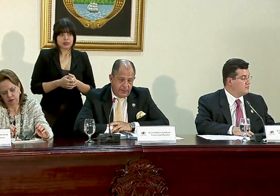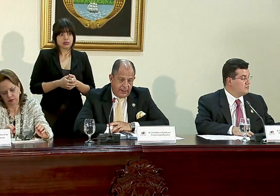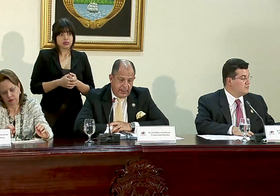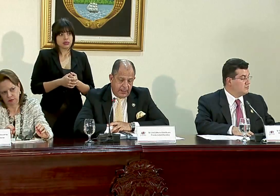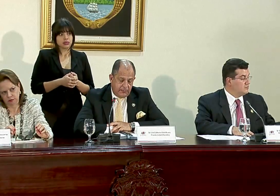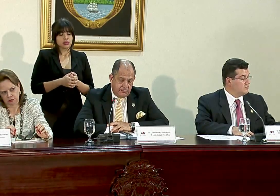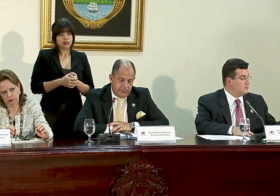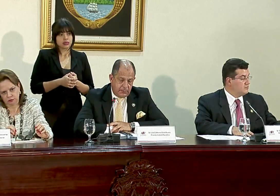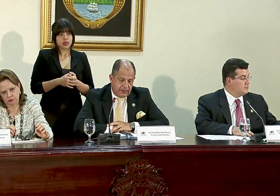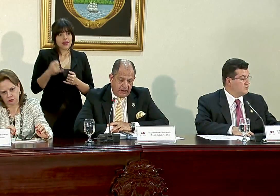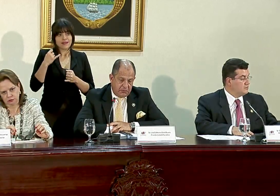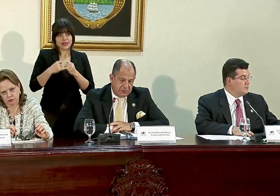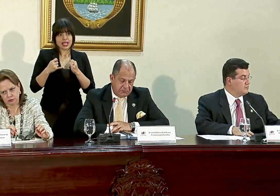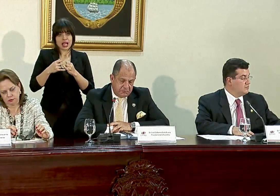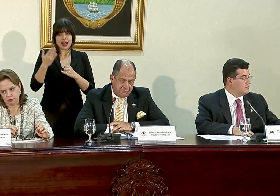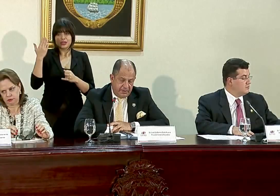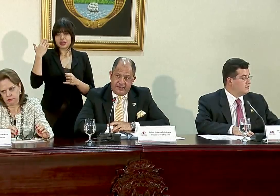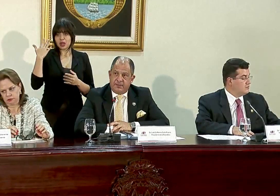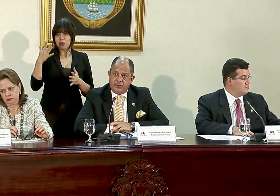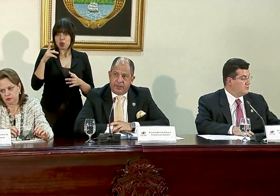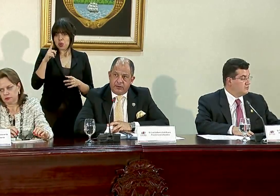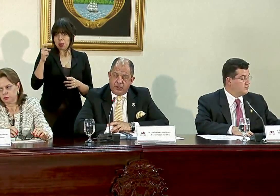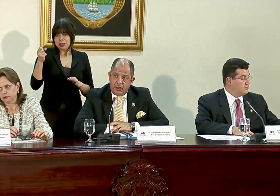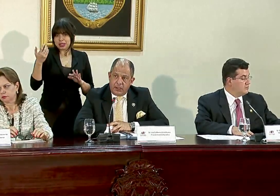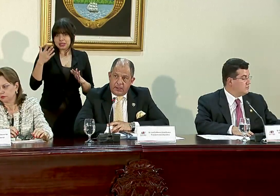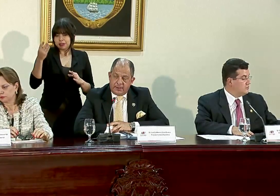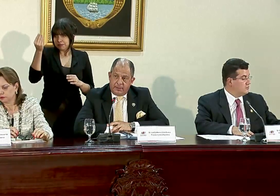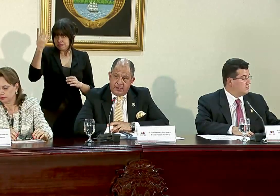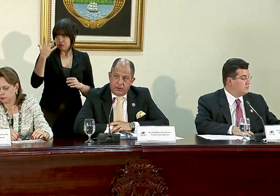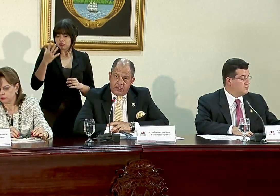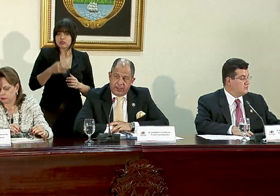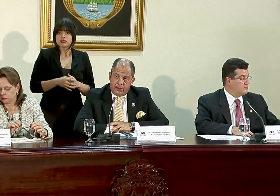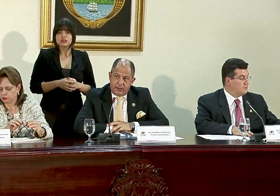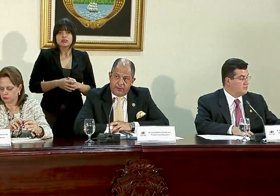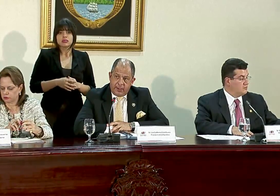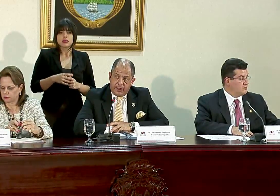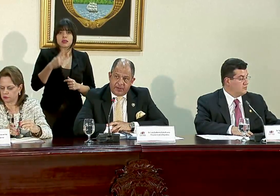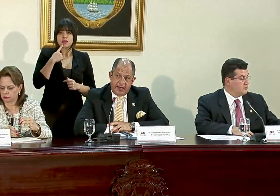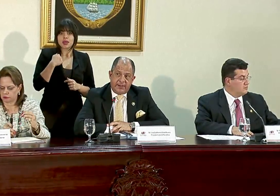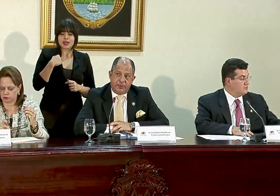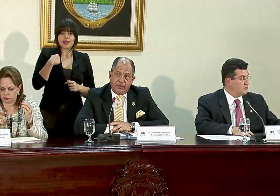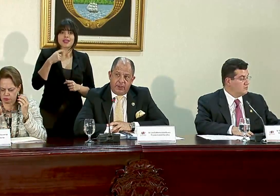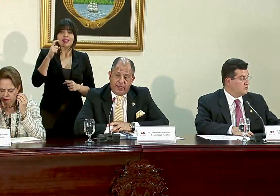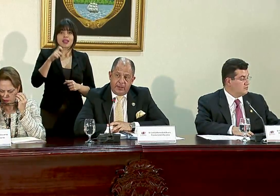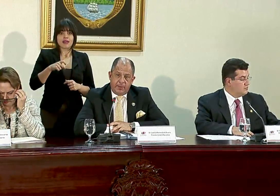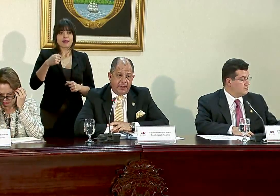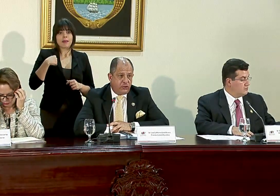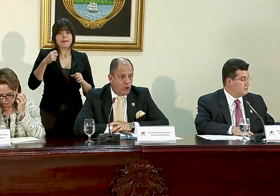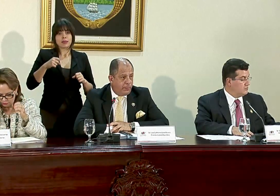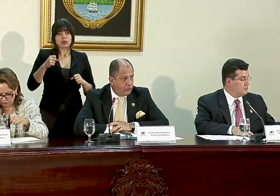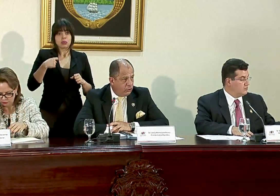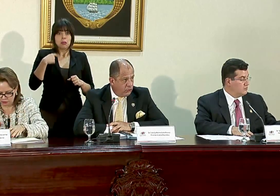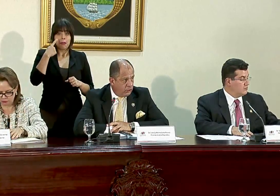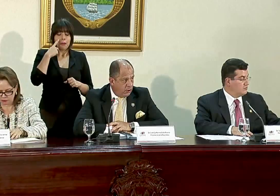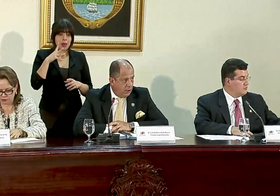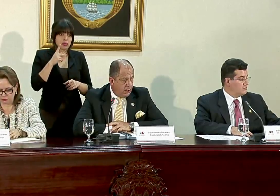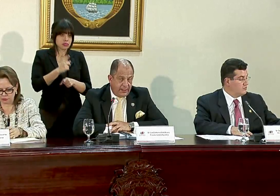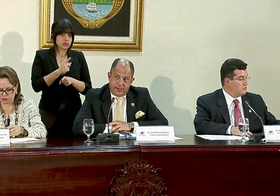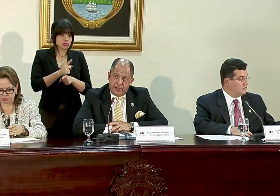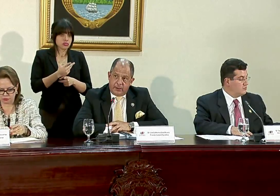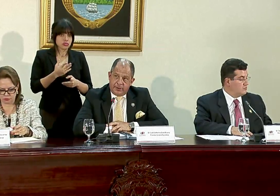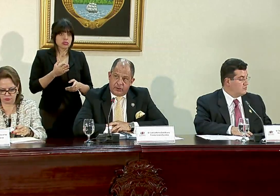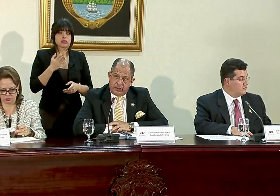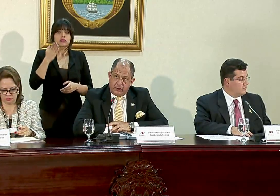de la hace como un mes más o menos que se me dijo que debía tenía esa posibilidad y me pareció oportuno